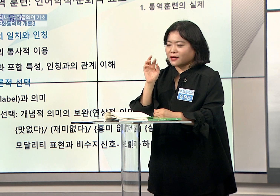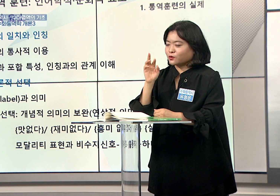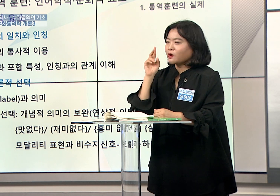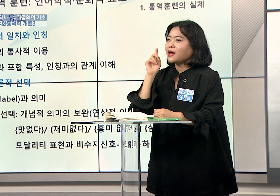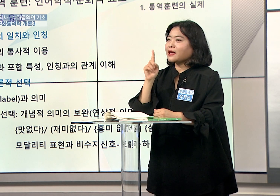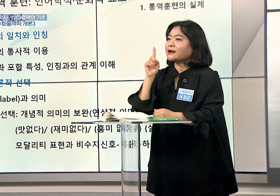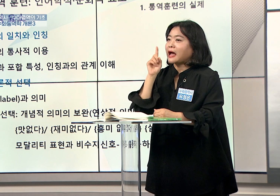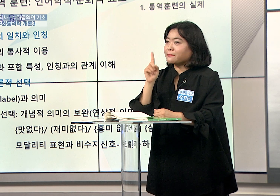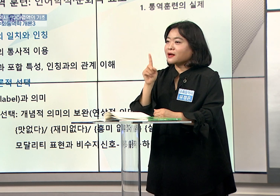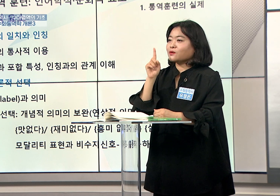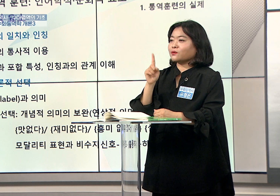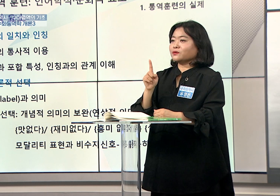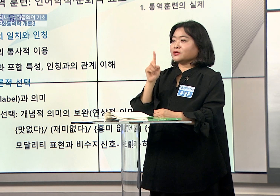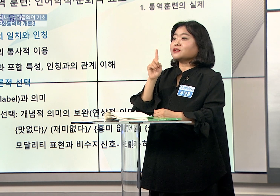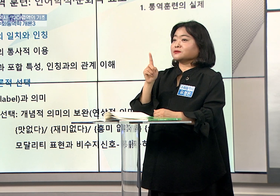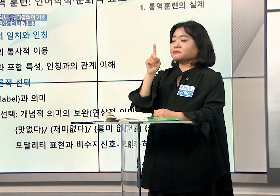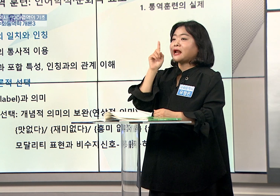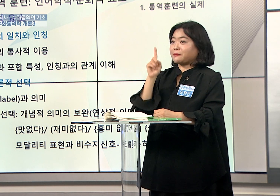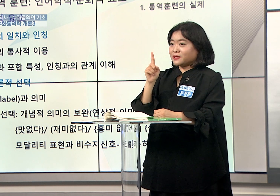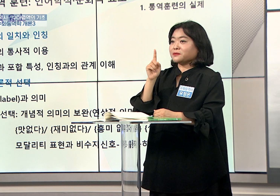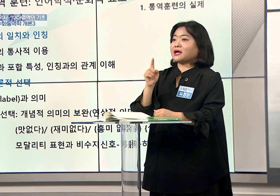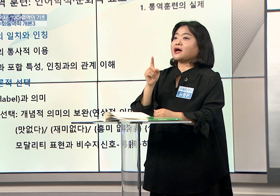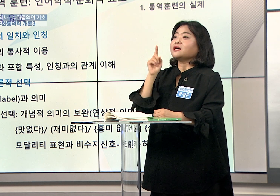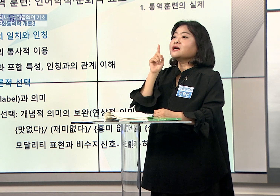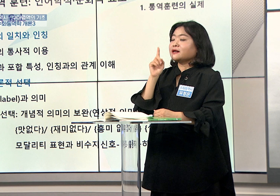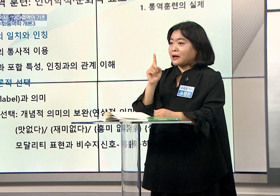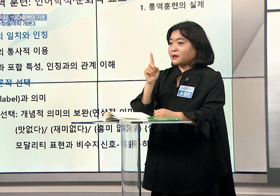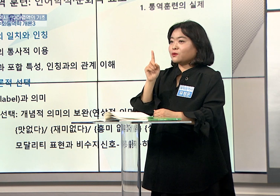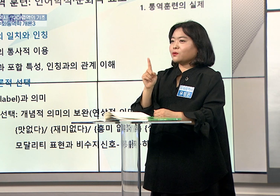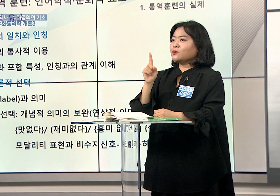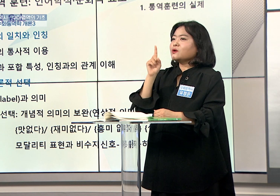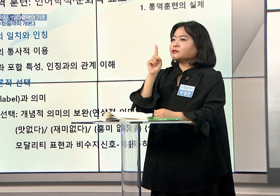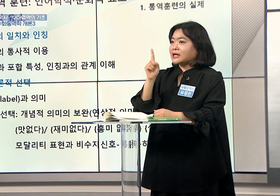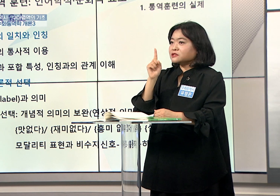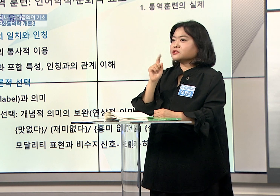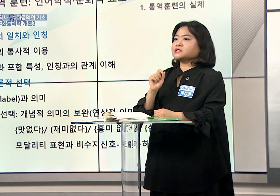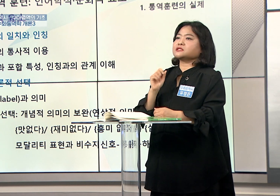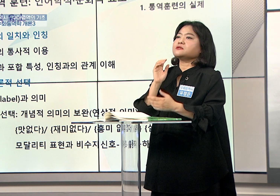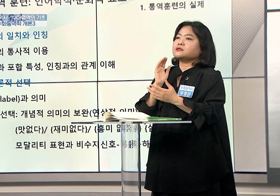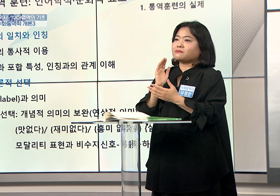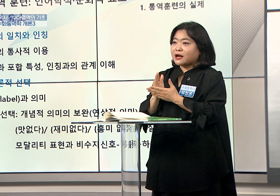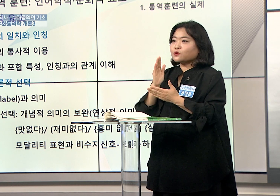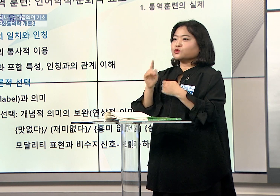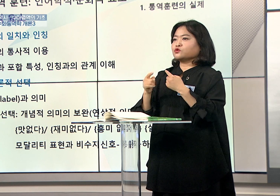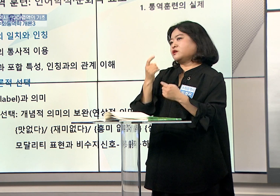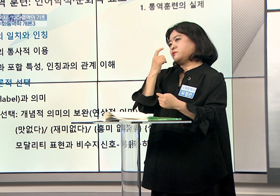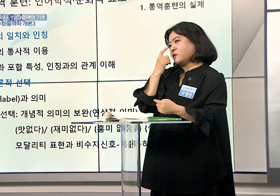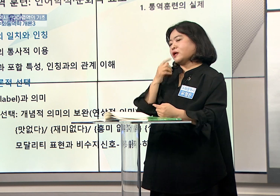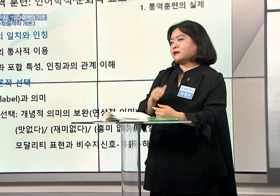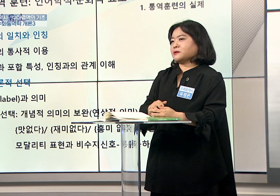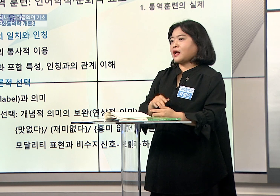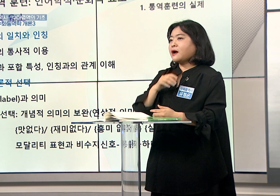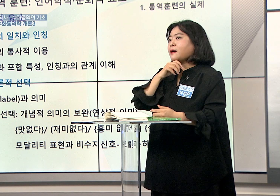아니고요. 하나의 라벨로, 이름 라벨입니다. 라벨로 단정 짓지 말고 수화는 배워야 됩니다.